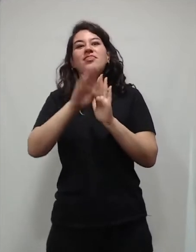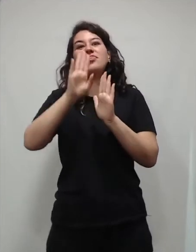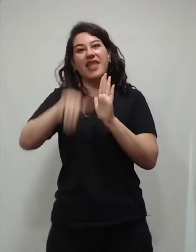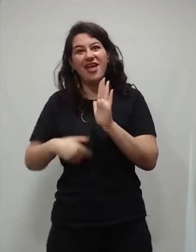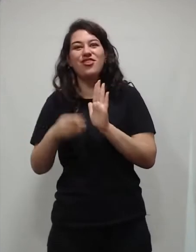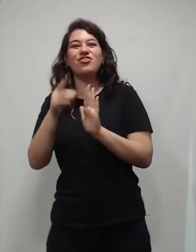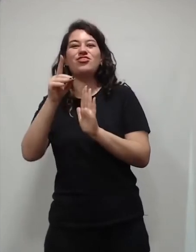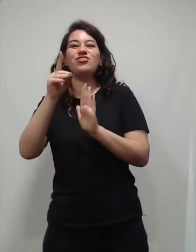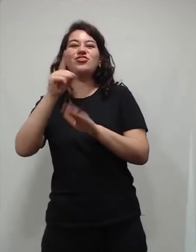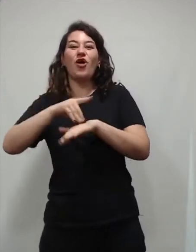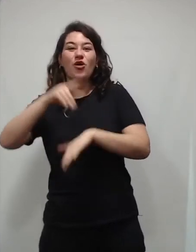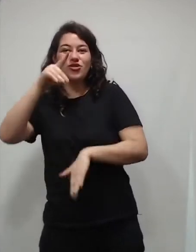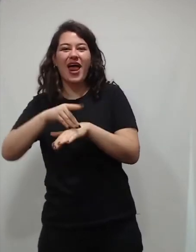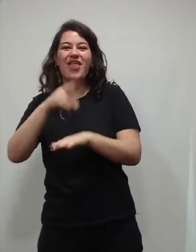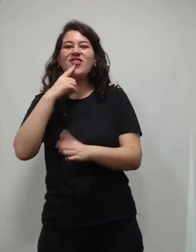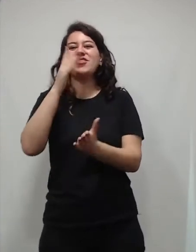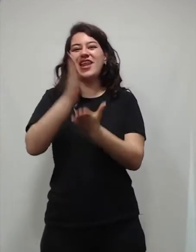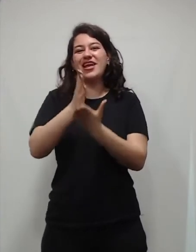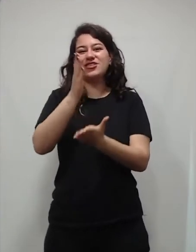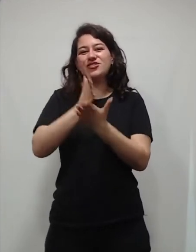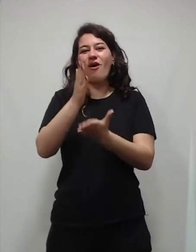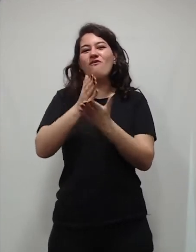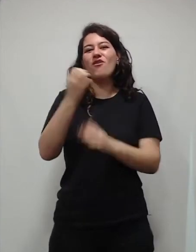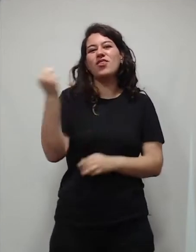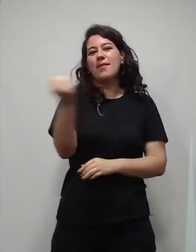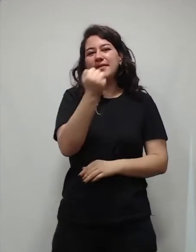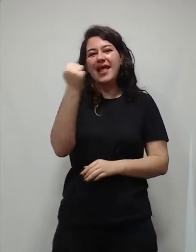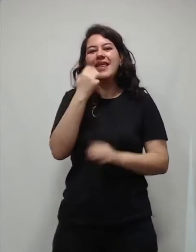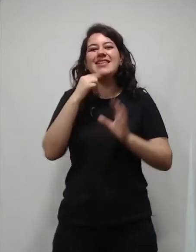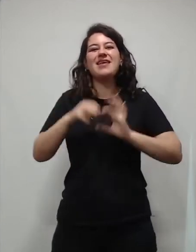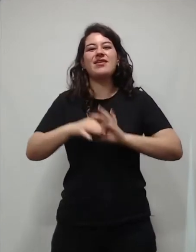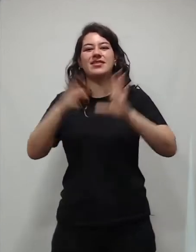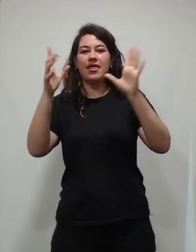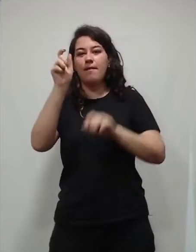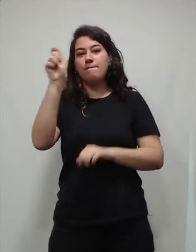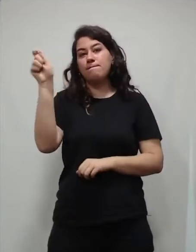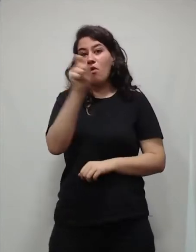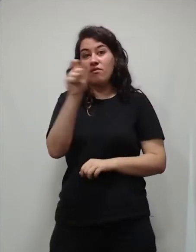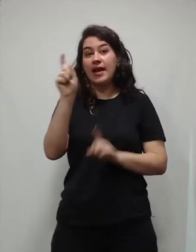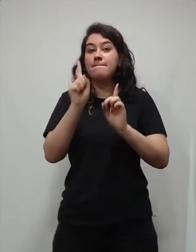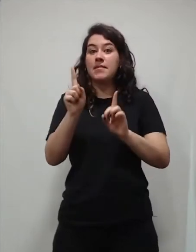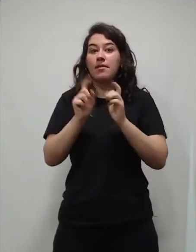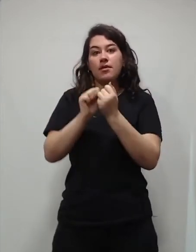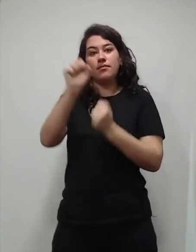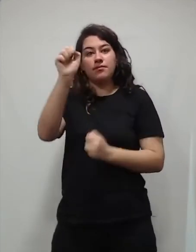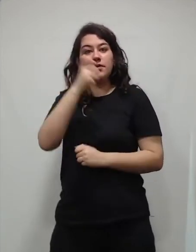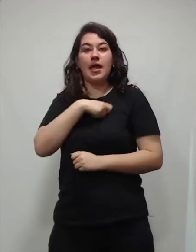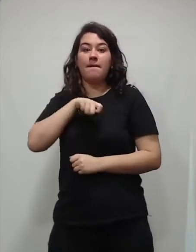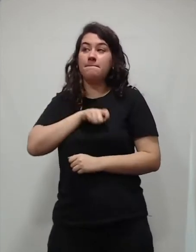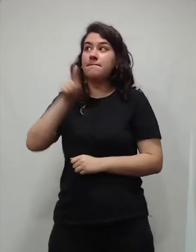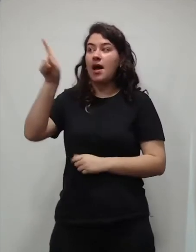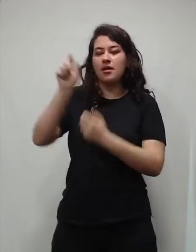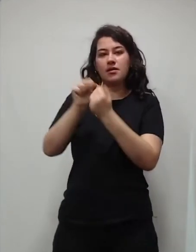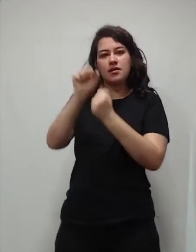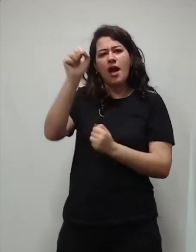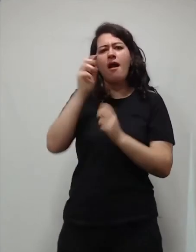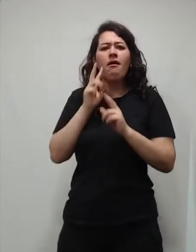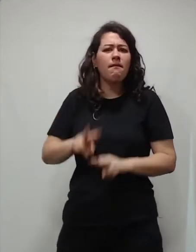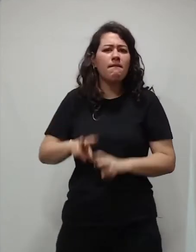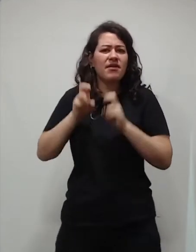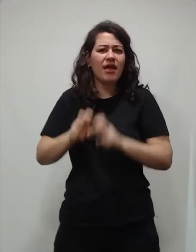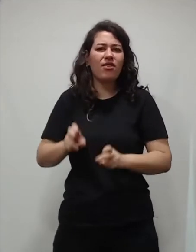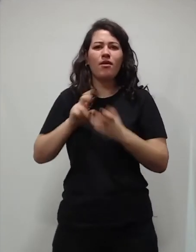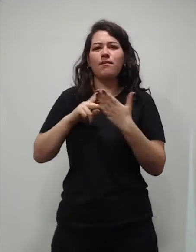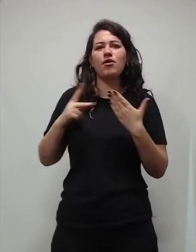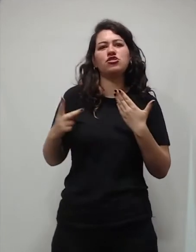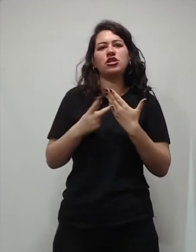doctorado en Derechos Fundamentales y Libertades Públicas de la Universidad de Castilla-Mancha, investigador en el proyecto